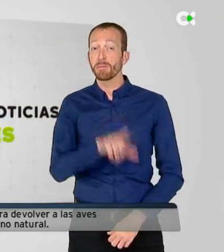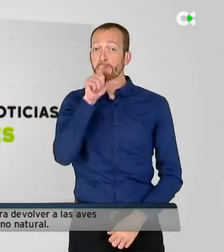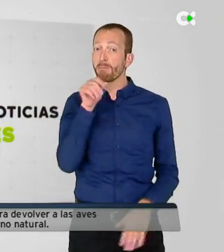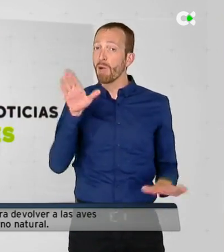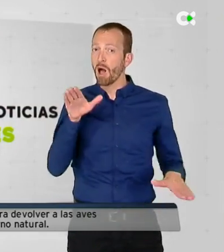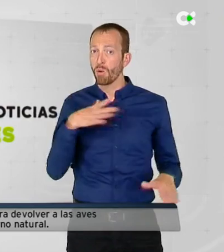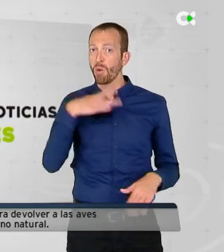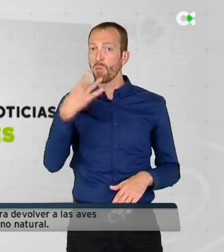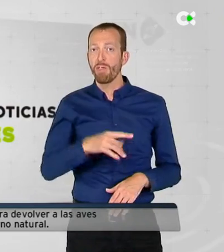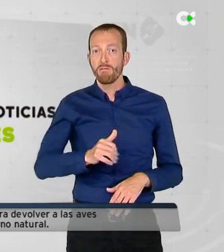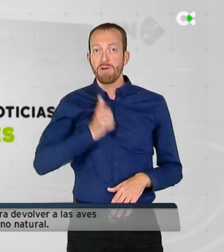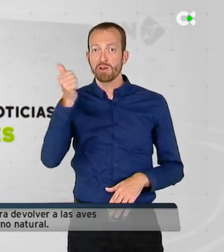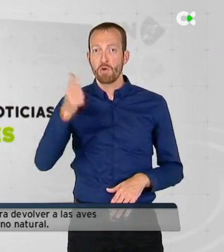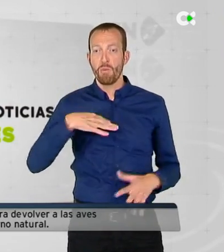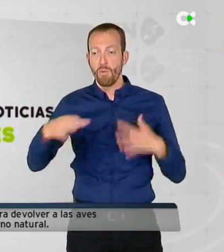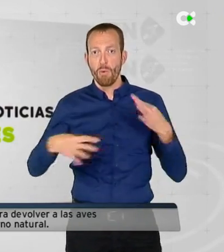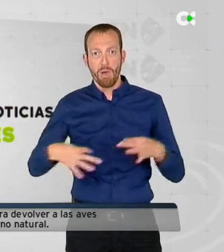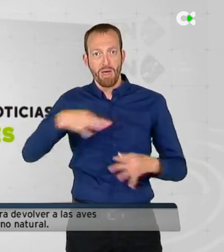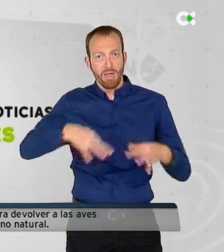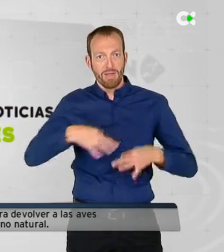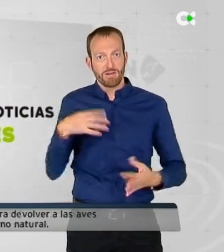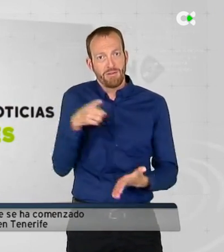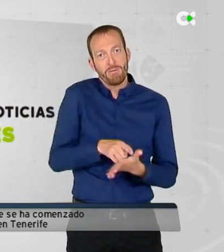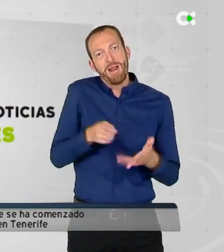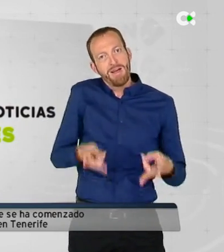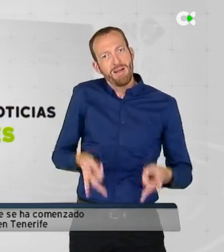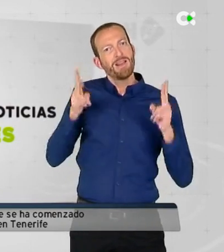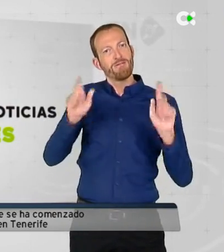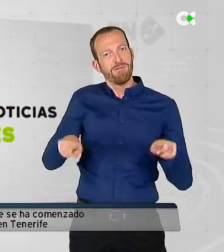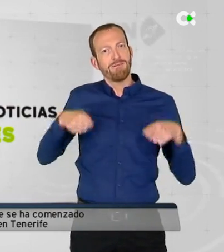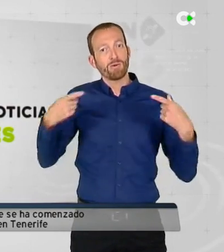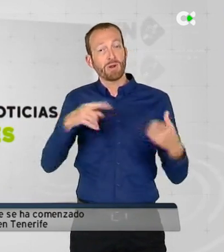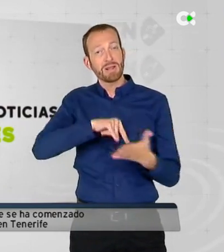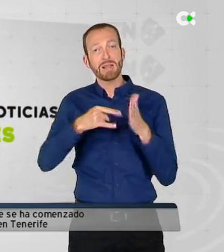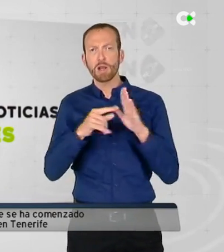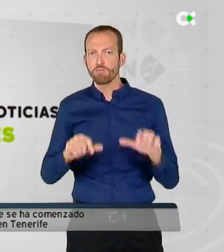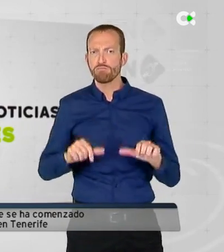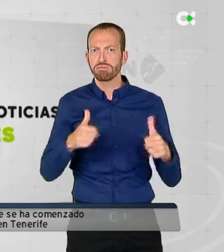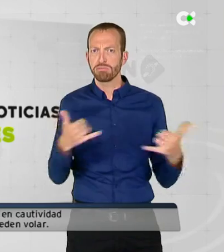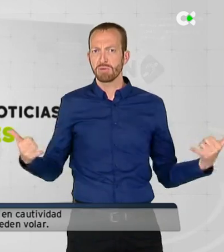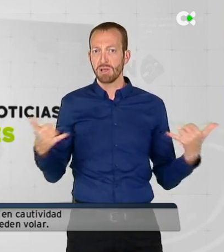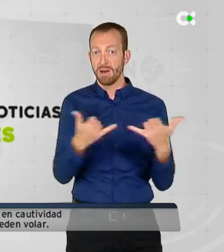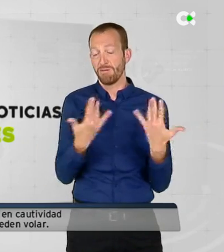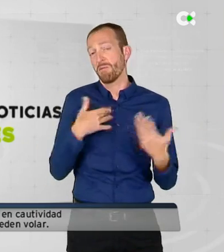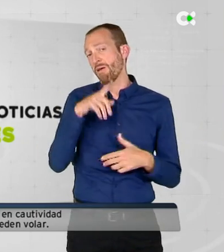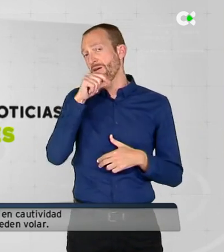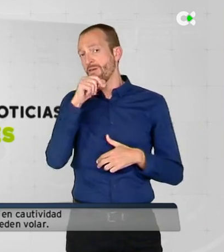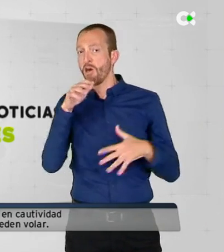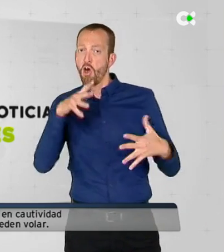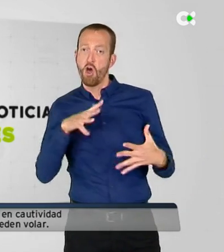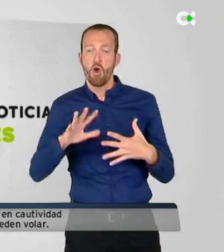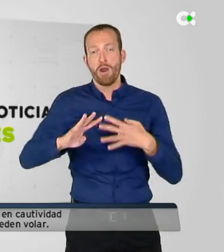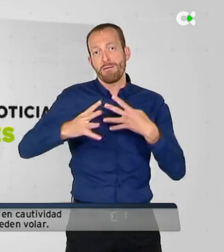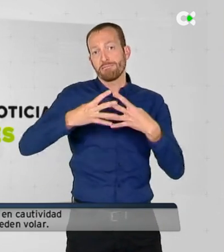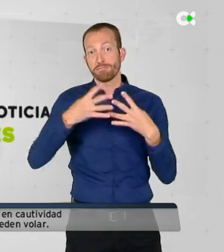Injerto de plumas para devolver a las aves a su entorno natural. Es una técnica que se ha comenzado a aplicar en Tenerife a ejemplares en